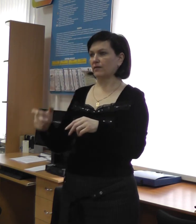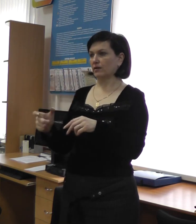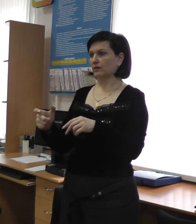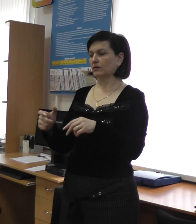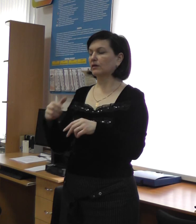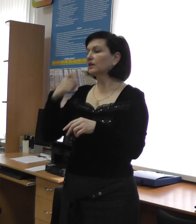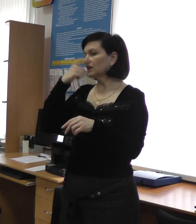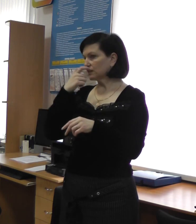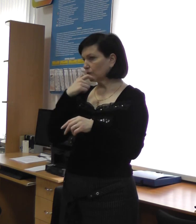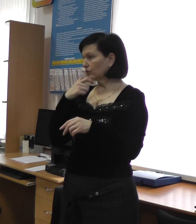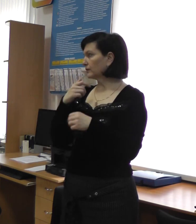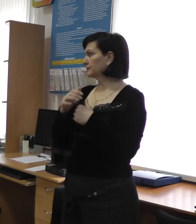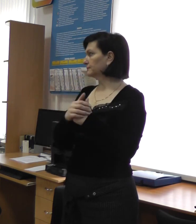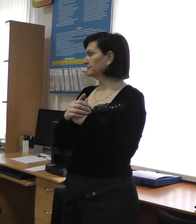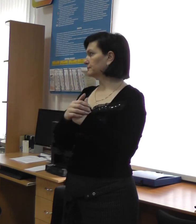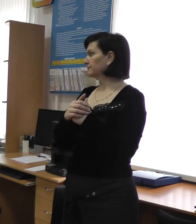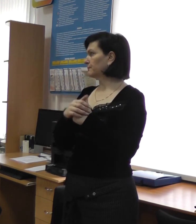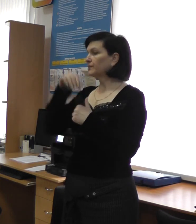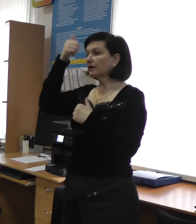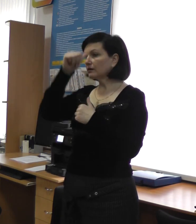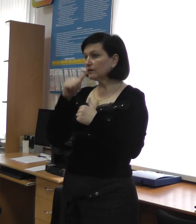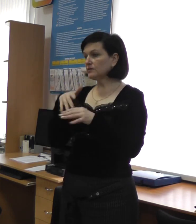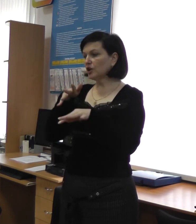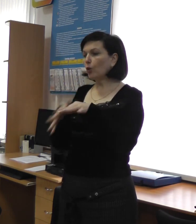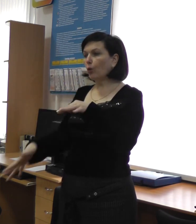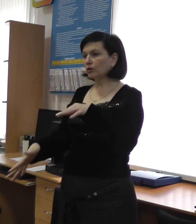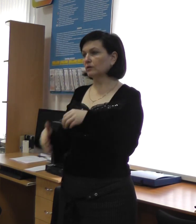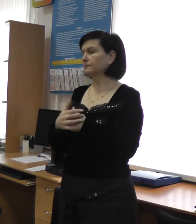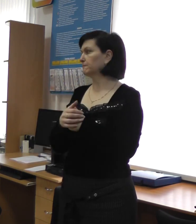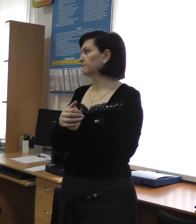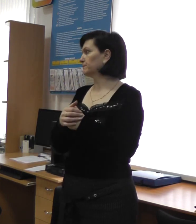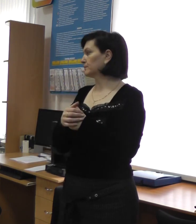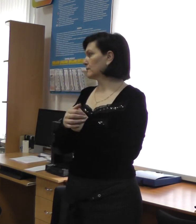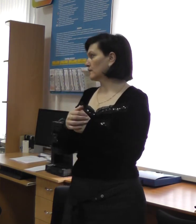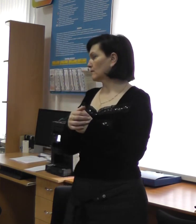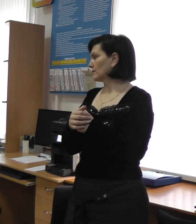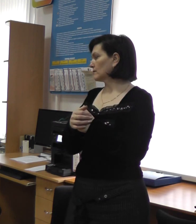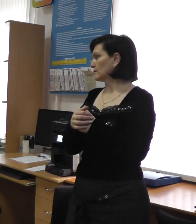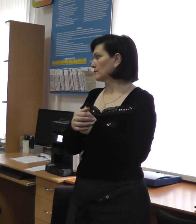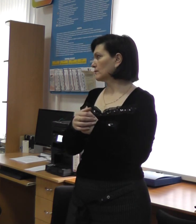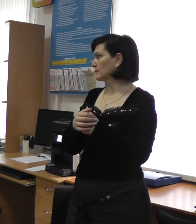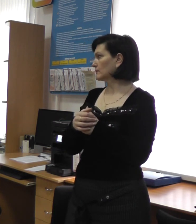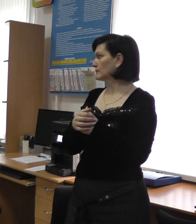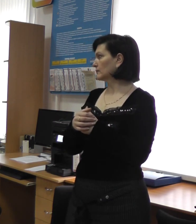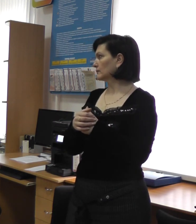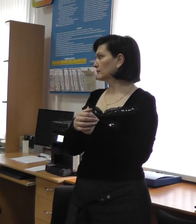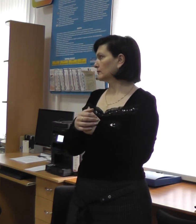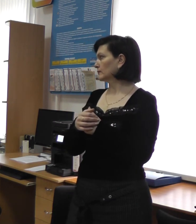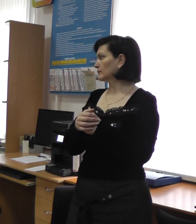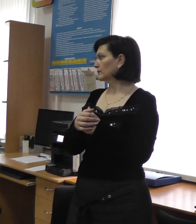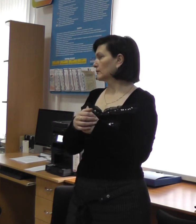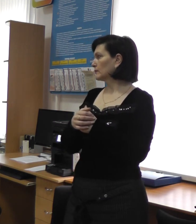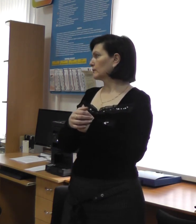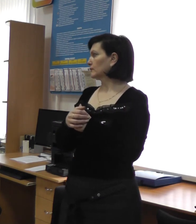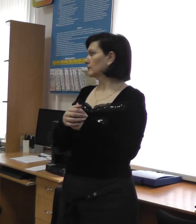На Ставрополье это у нас имеет греческие корни. Вот такой вот... Такую информацию я вам